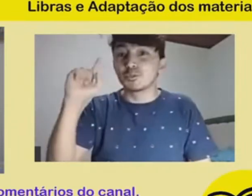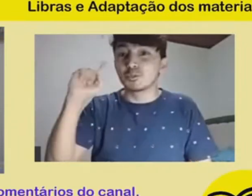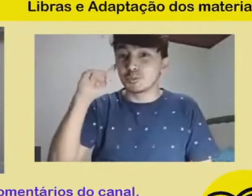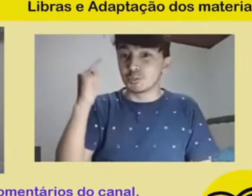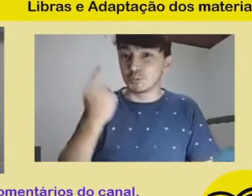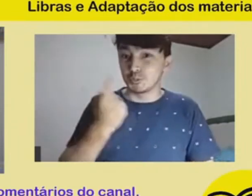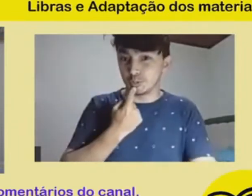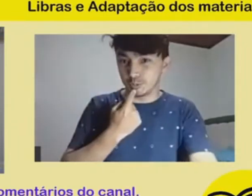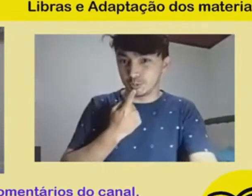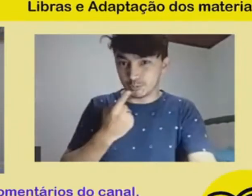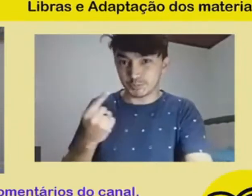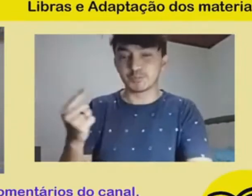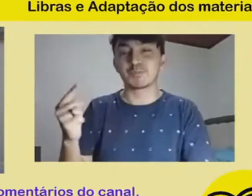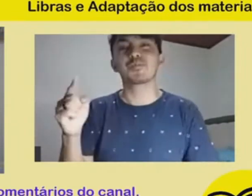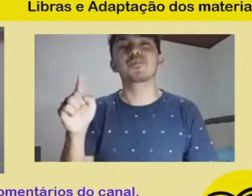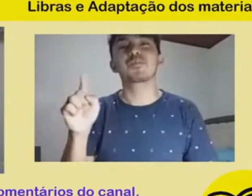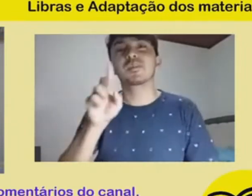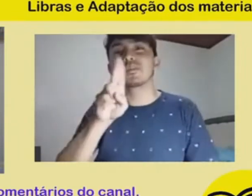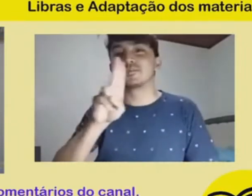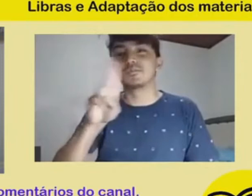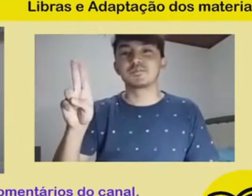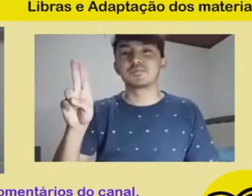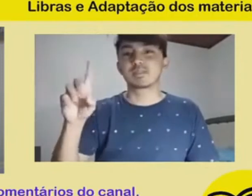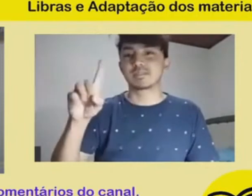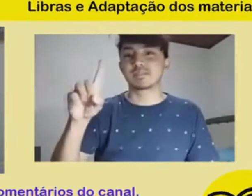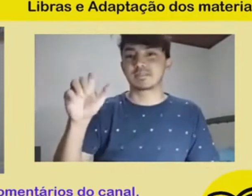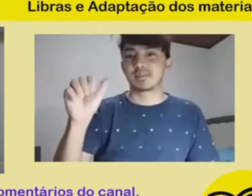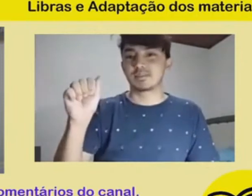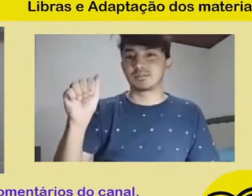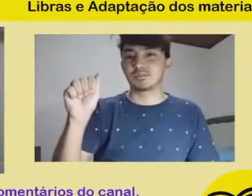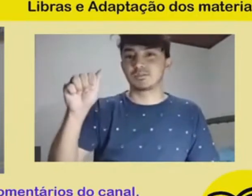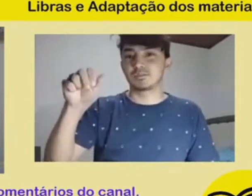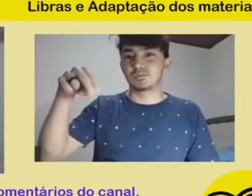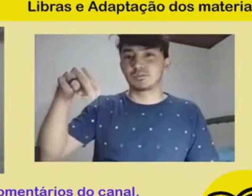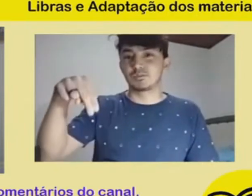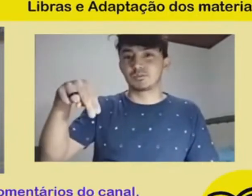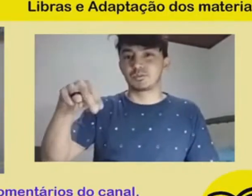Nós temos hoje uma convidada muito especial, uma mulher surda